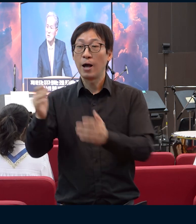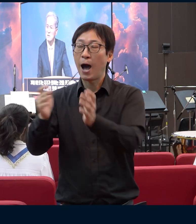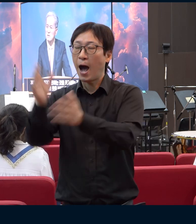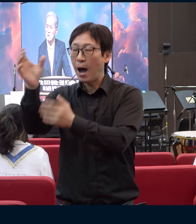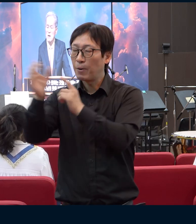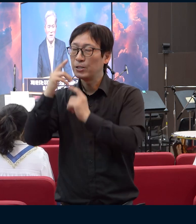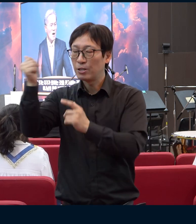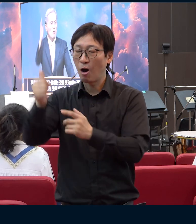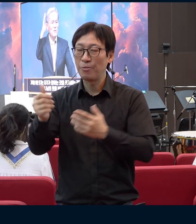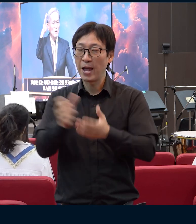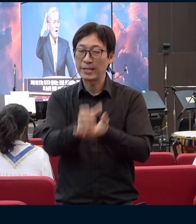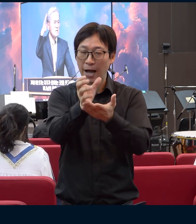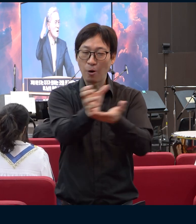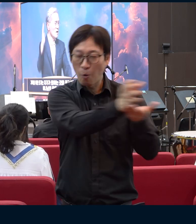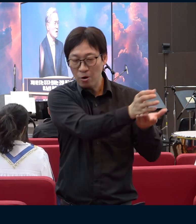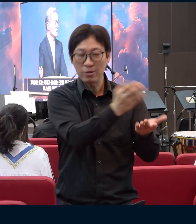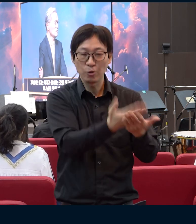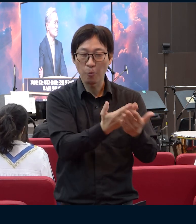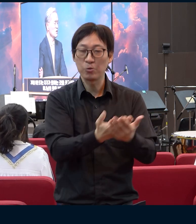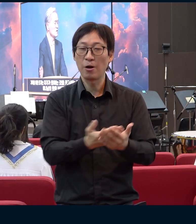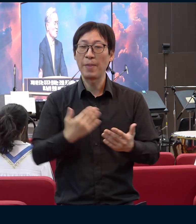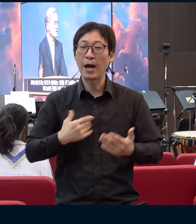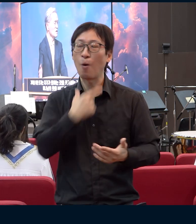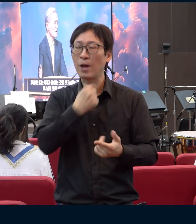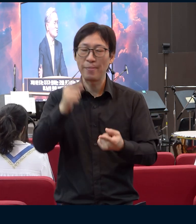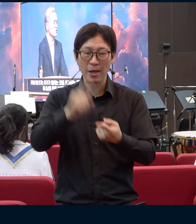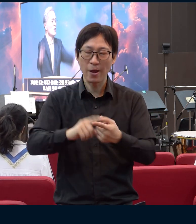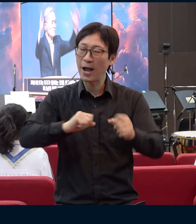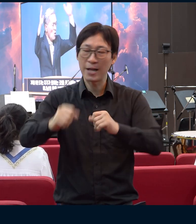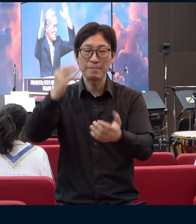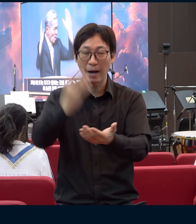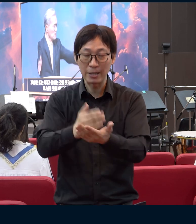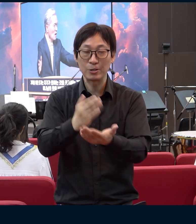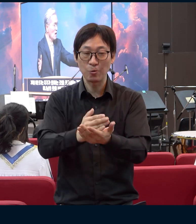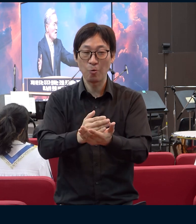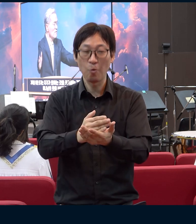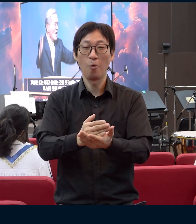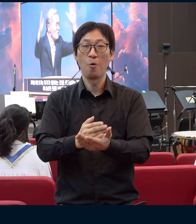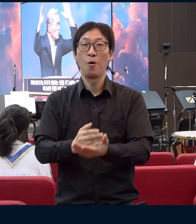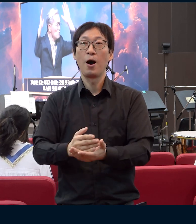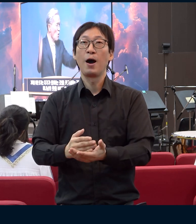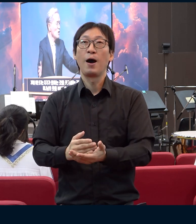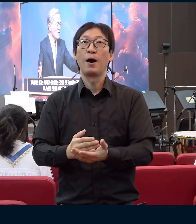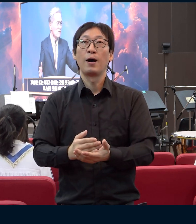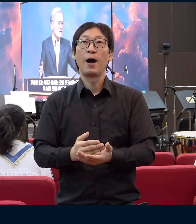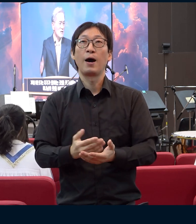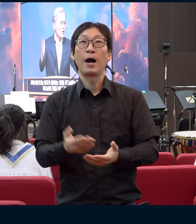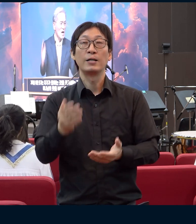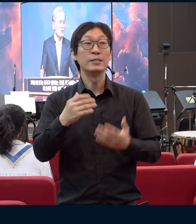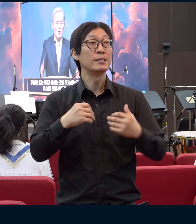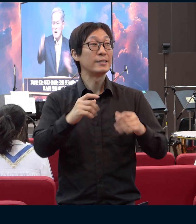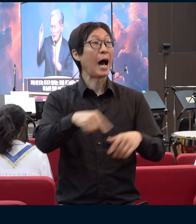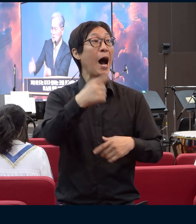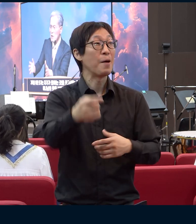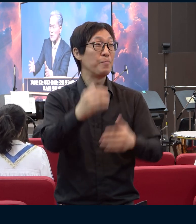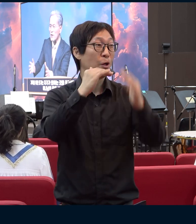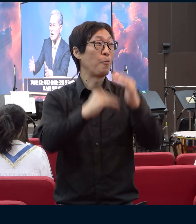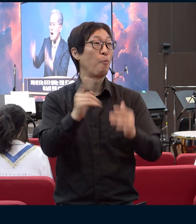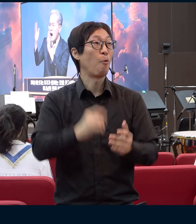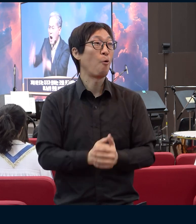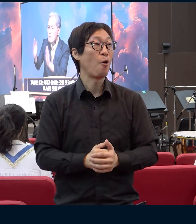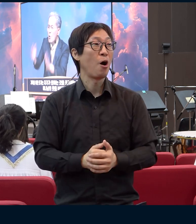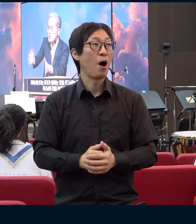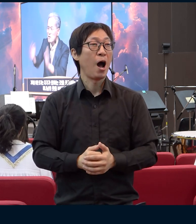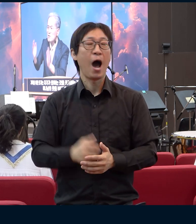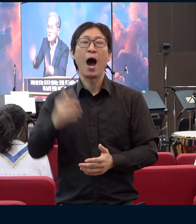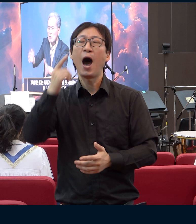않았잖아요. 내 원대로 하지 마라, 되지 않게 해주세요. 포기합니다. 내 원을 포기한다로 끝나는 것이 아니고 바로 그 다음